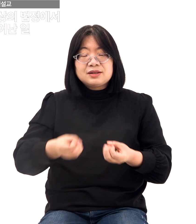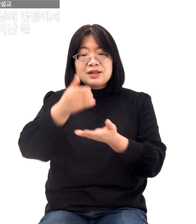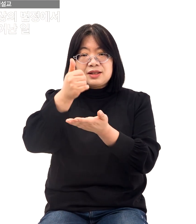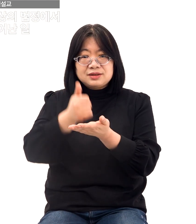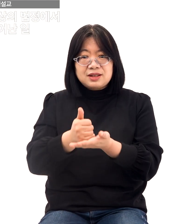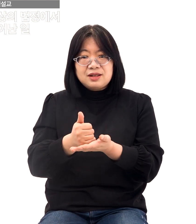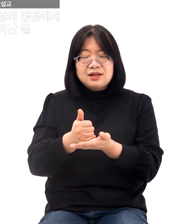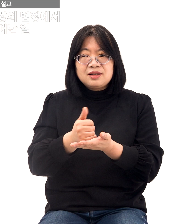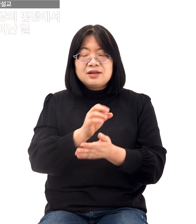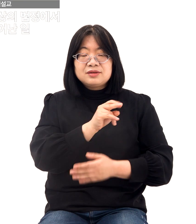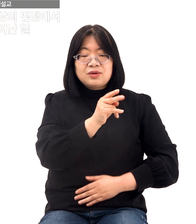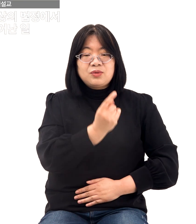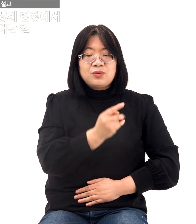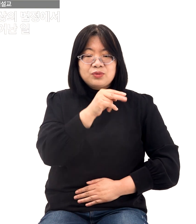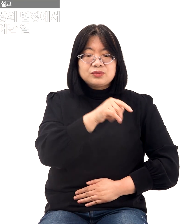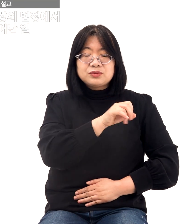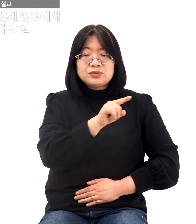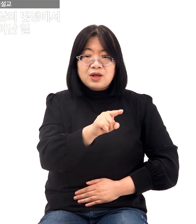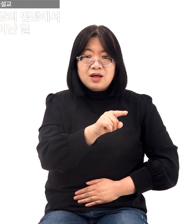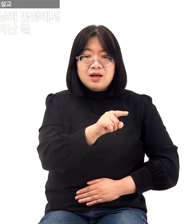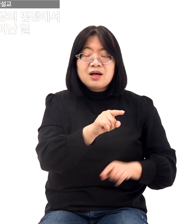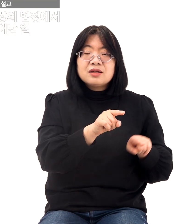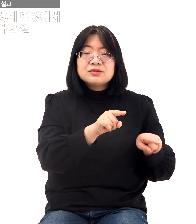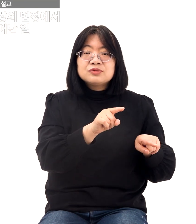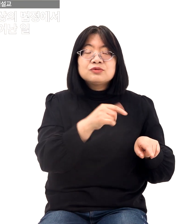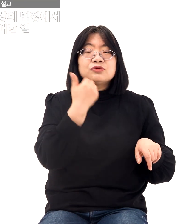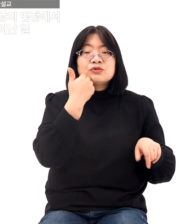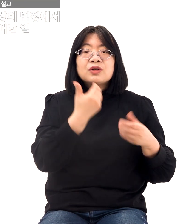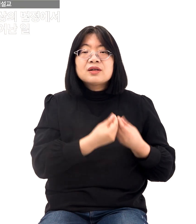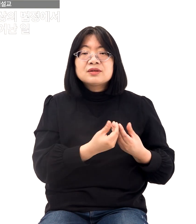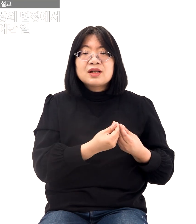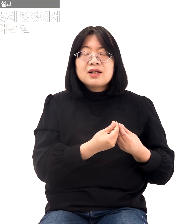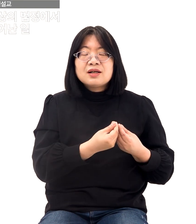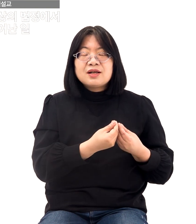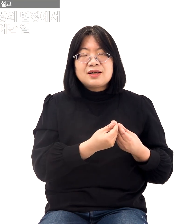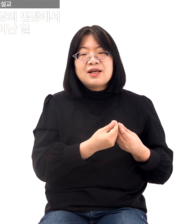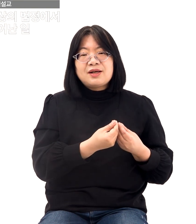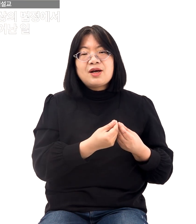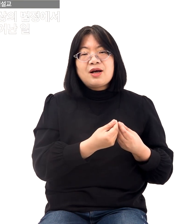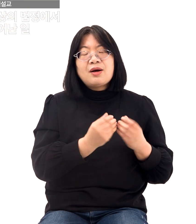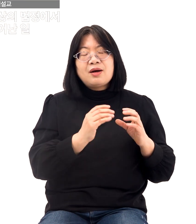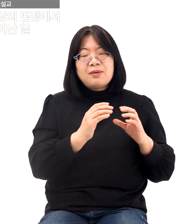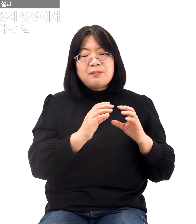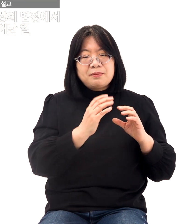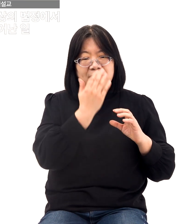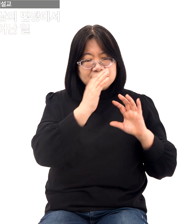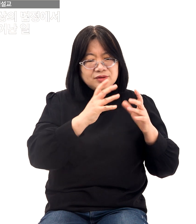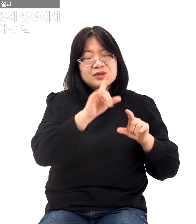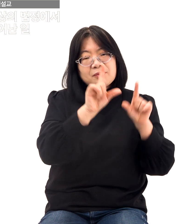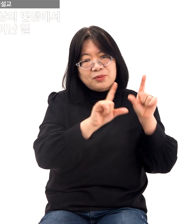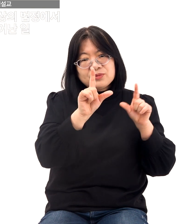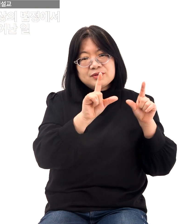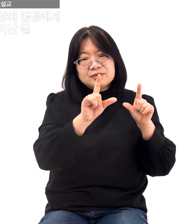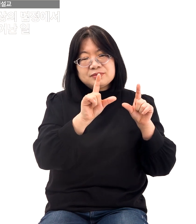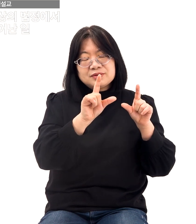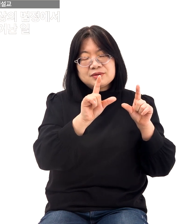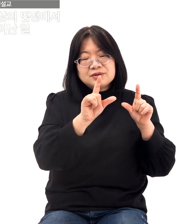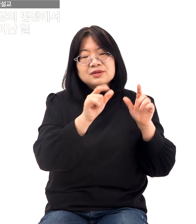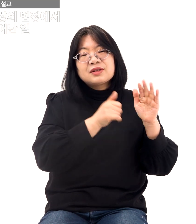대제사장 여호수아는 누구의 그림이라고요? 백성들의 그림이에요. 그러면 곧